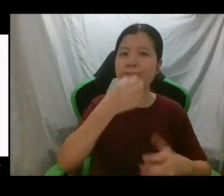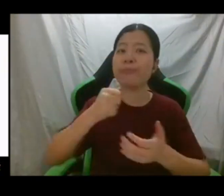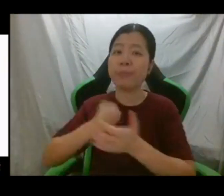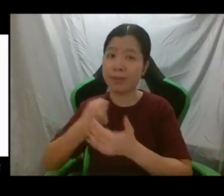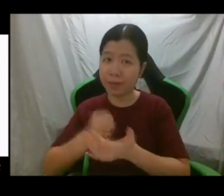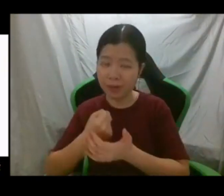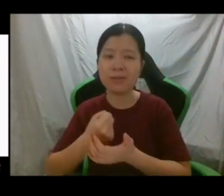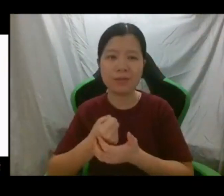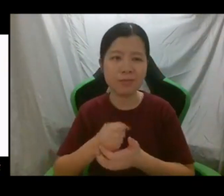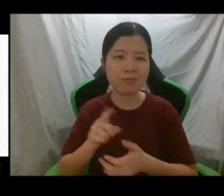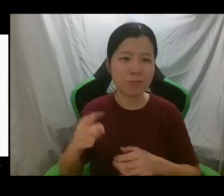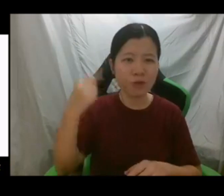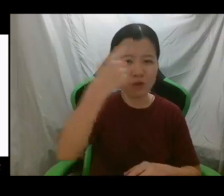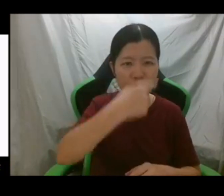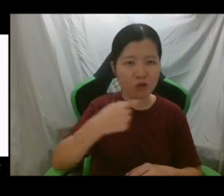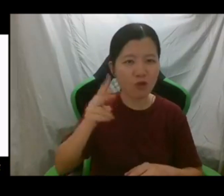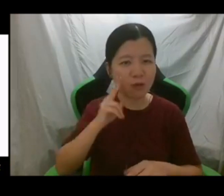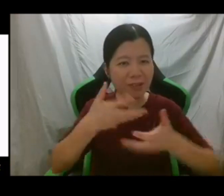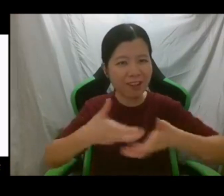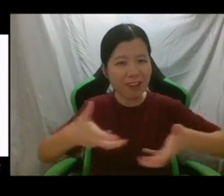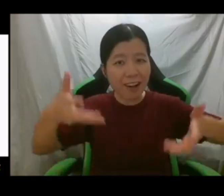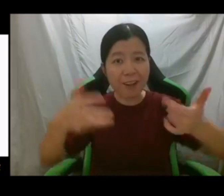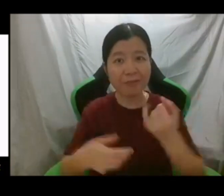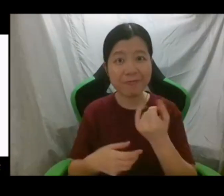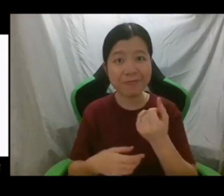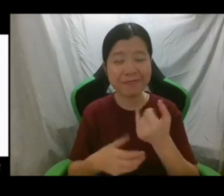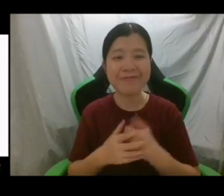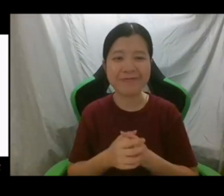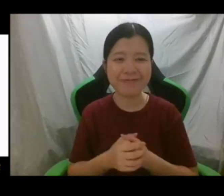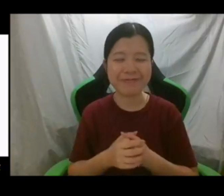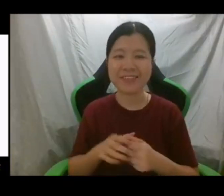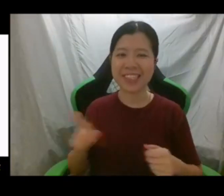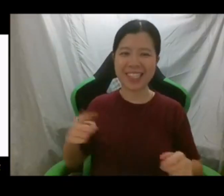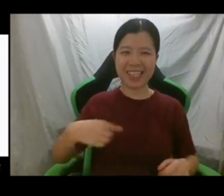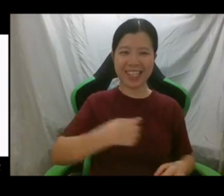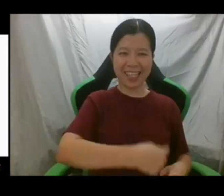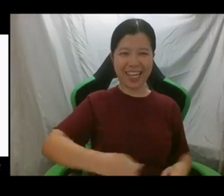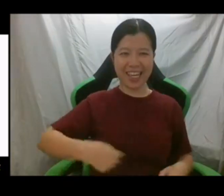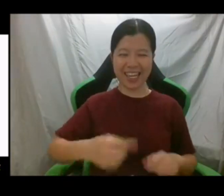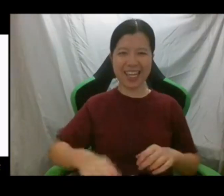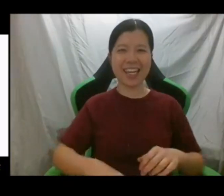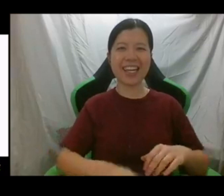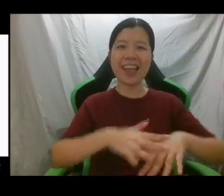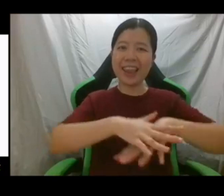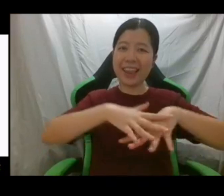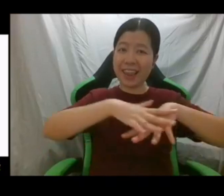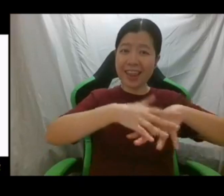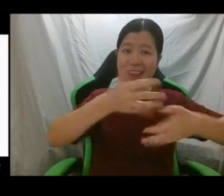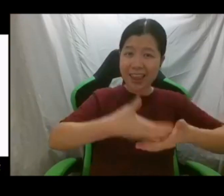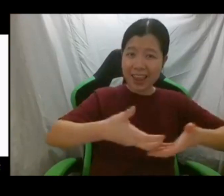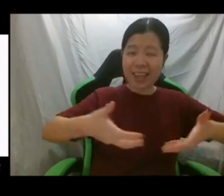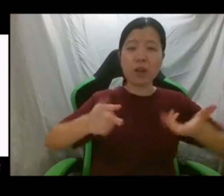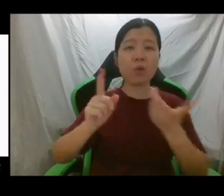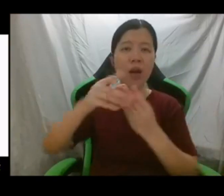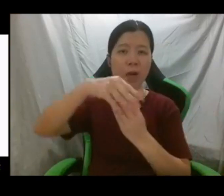形係咪好似一個欖呢？佢嘅身體係由藤或者蘆葦所編